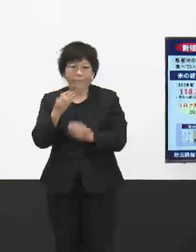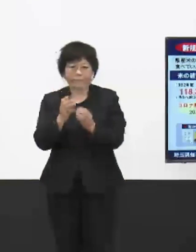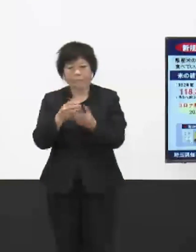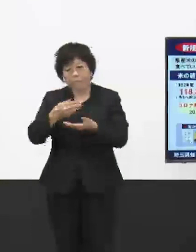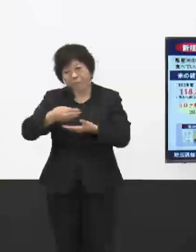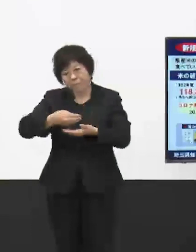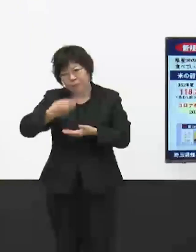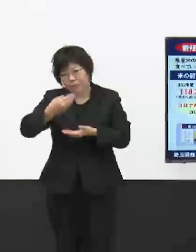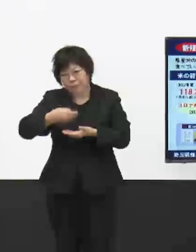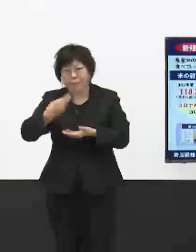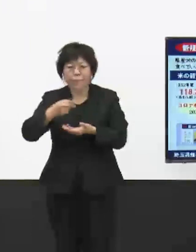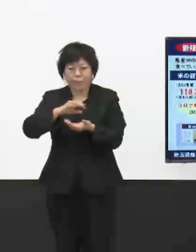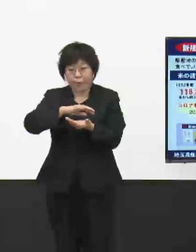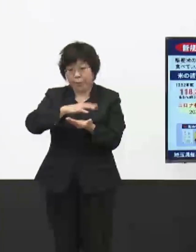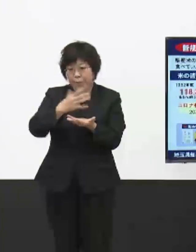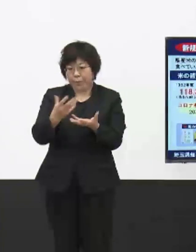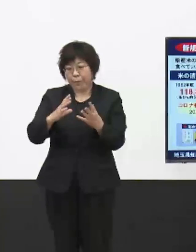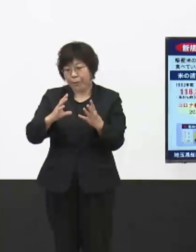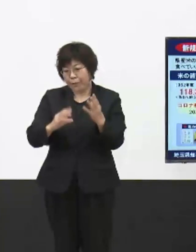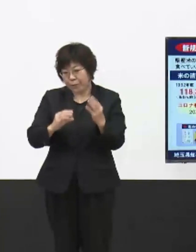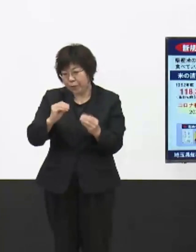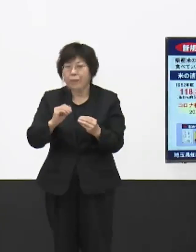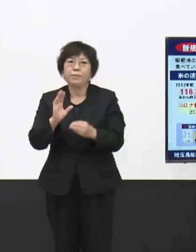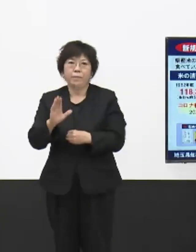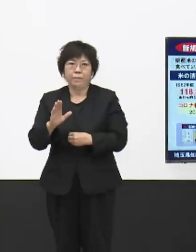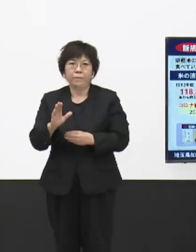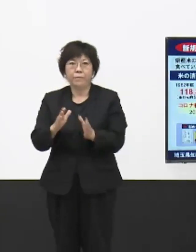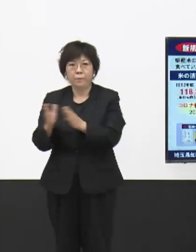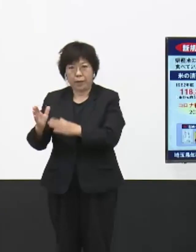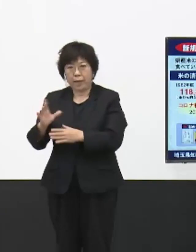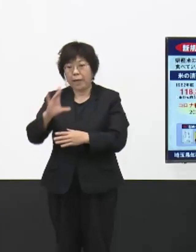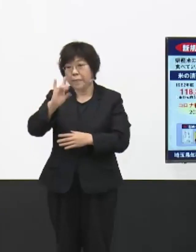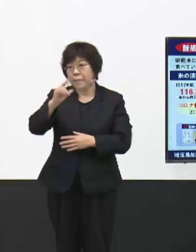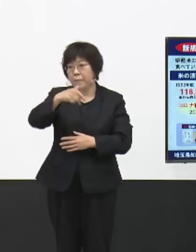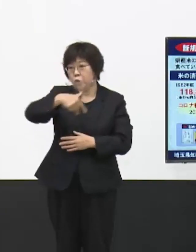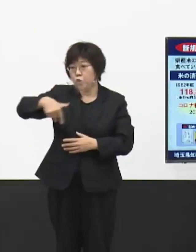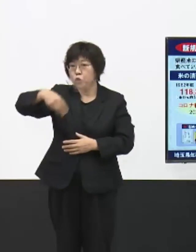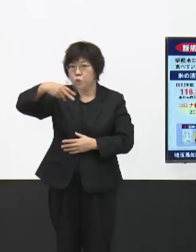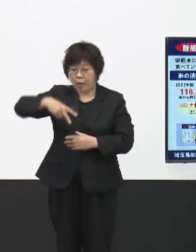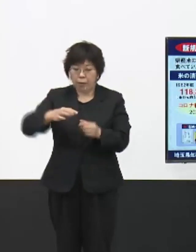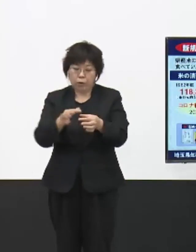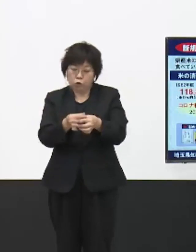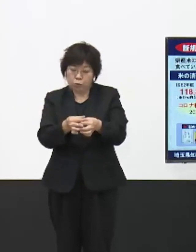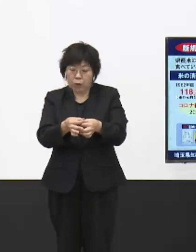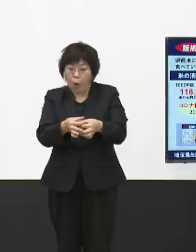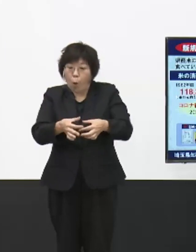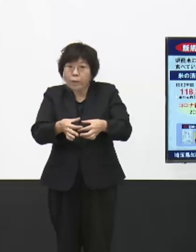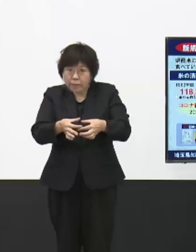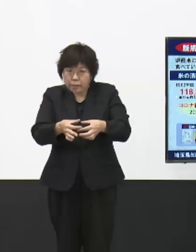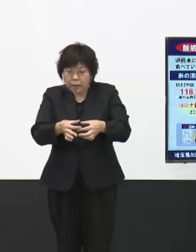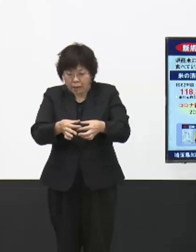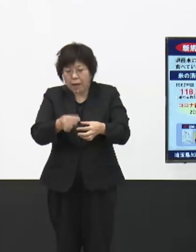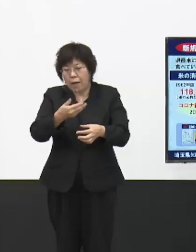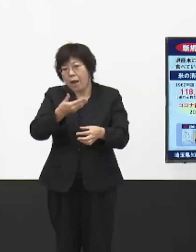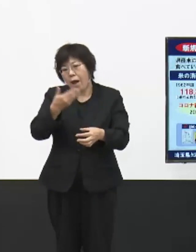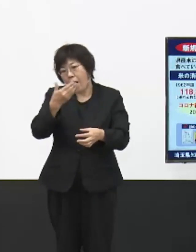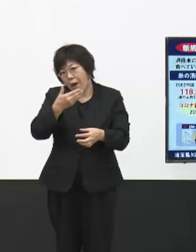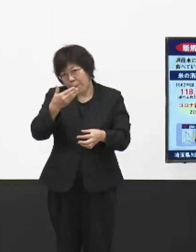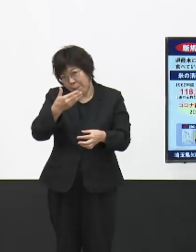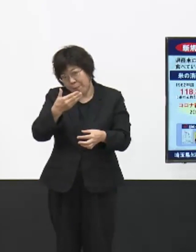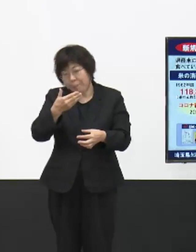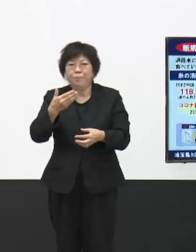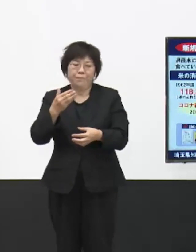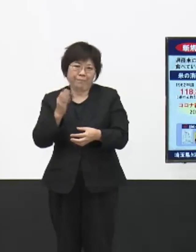特徴であります。彩の絆は大粒で弾力があり、甘みやうまみのバランスが絶妙